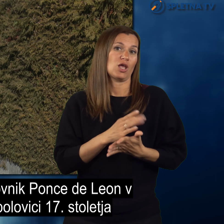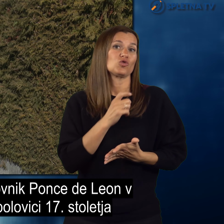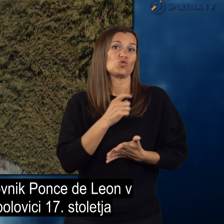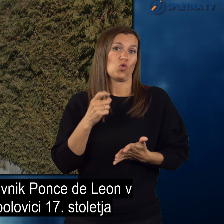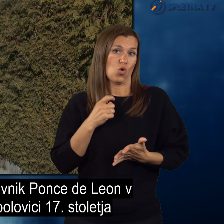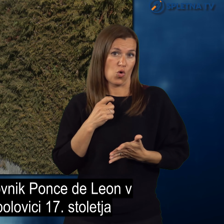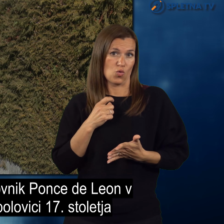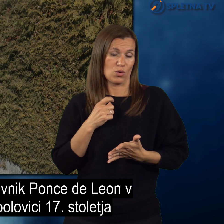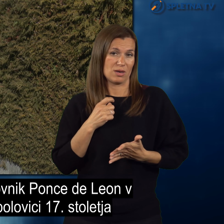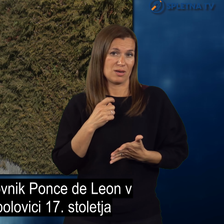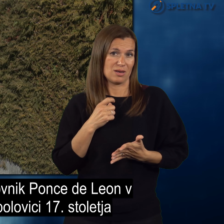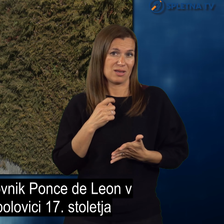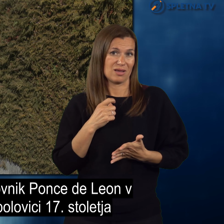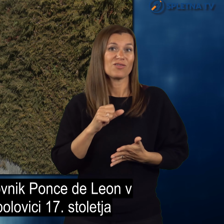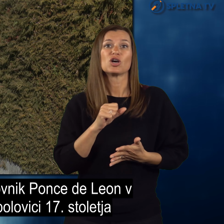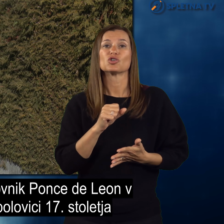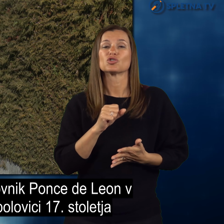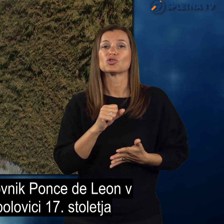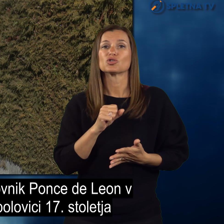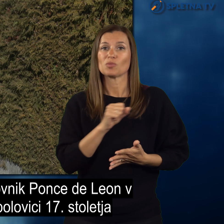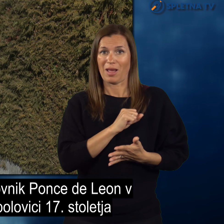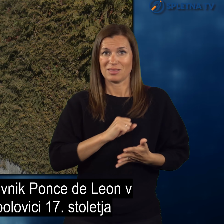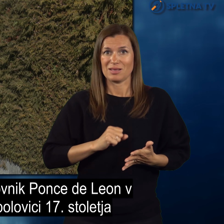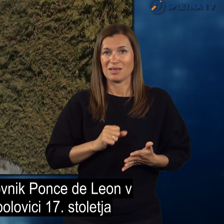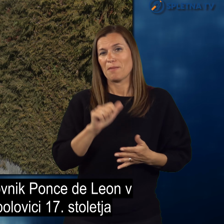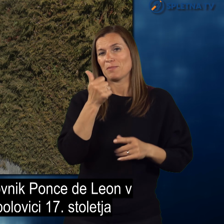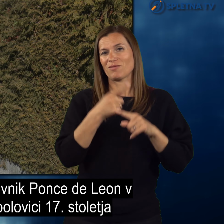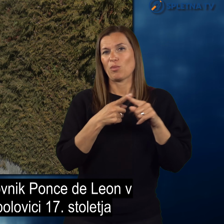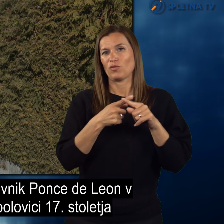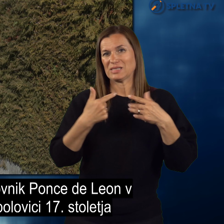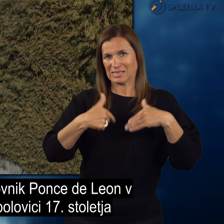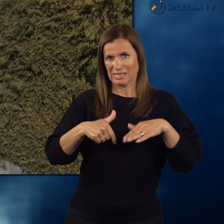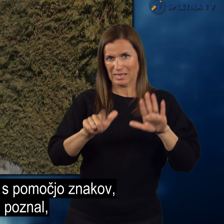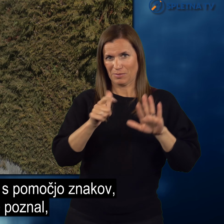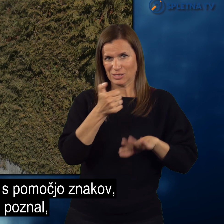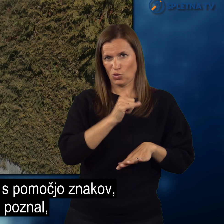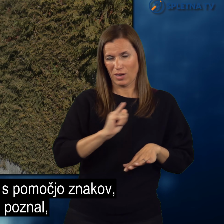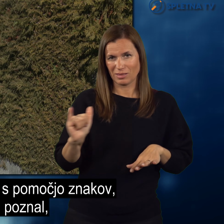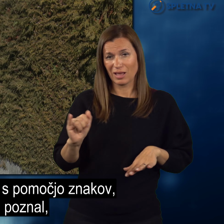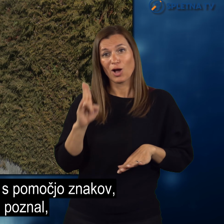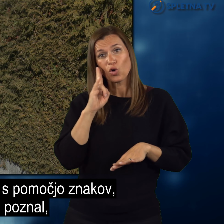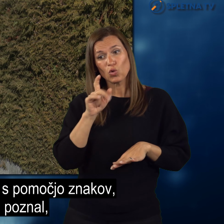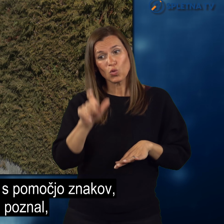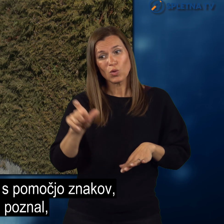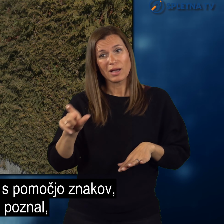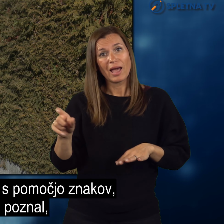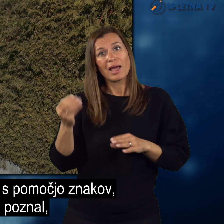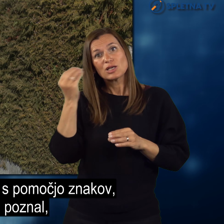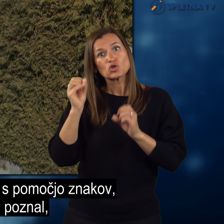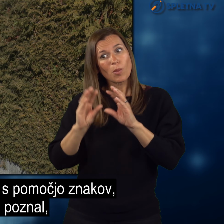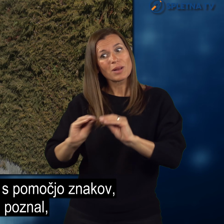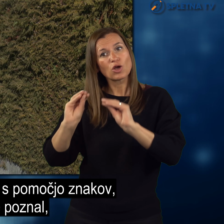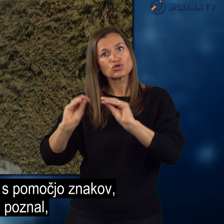že duhovnik Ponce de Leon v Španiji že v prvi polovici 17. stoletja gluhe izobraževal s